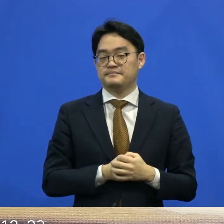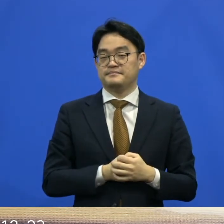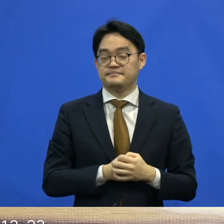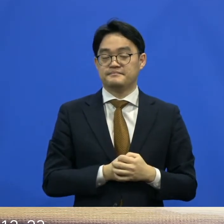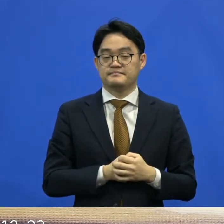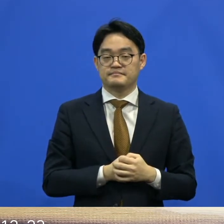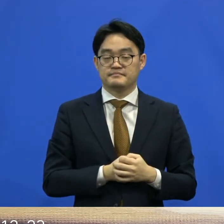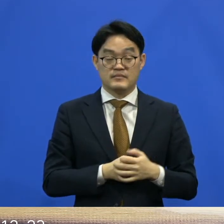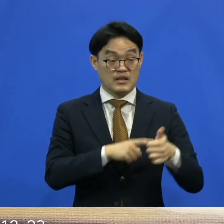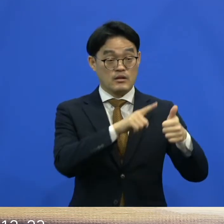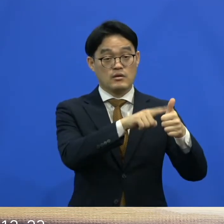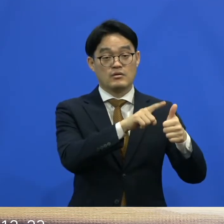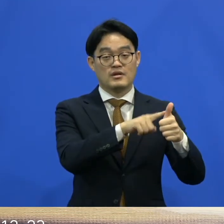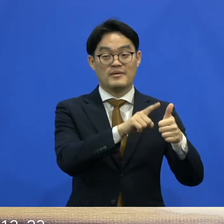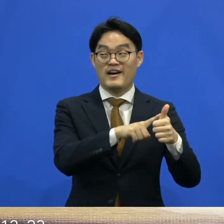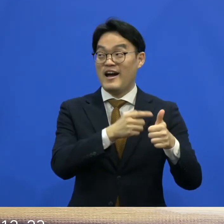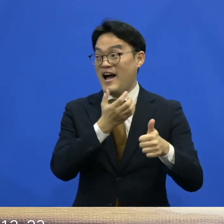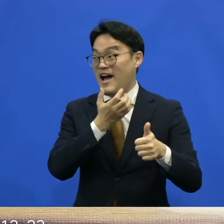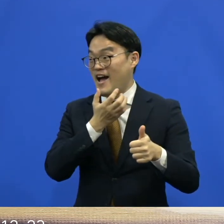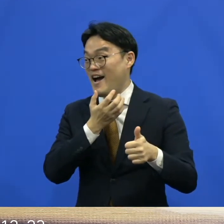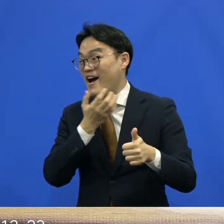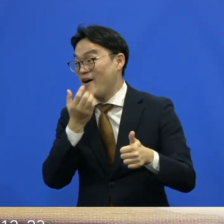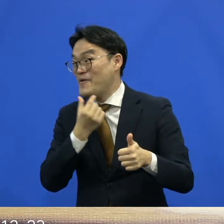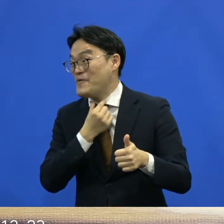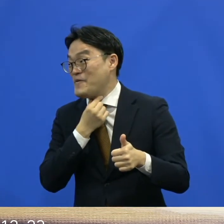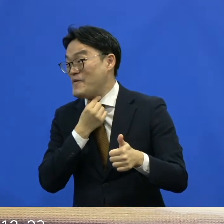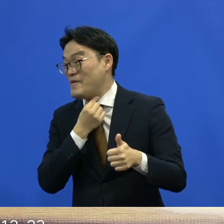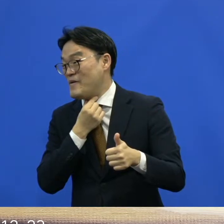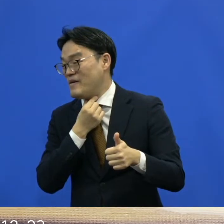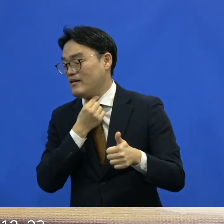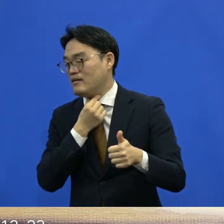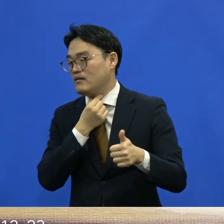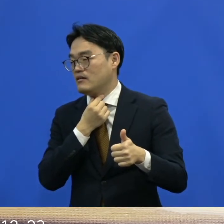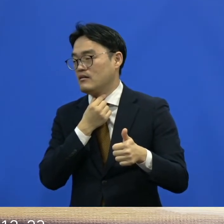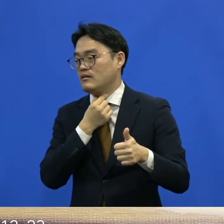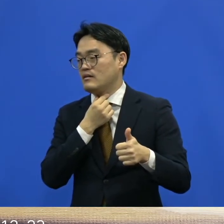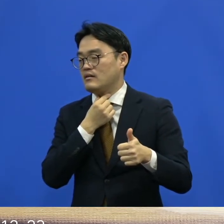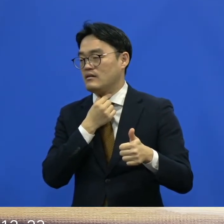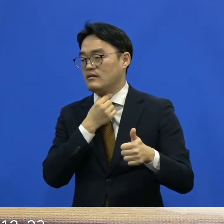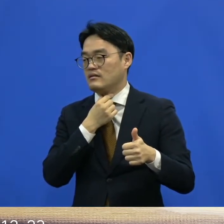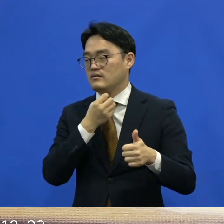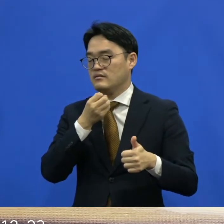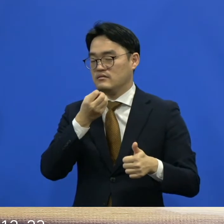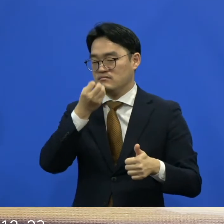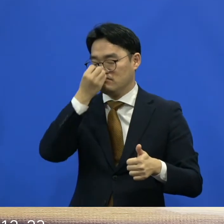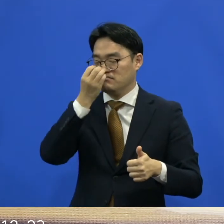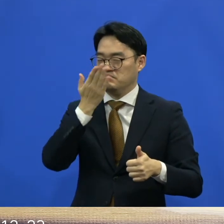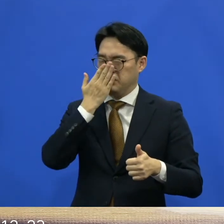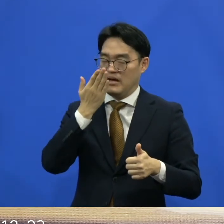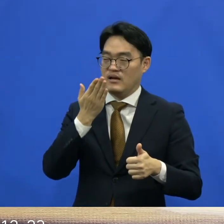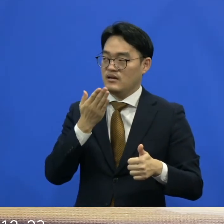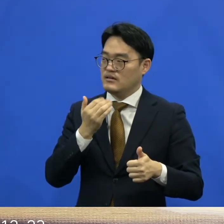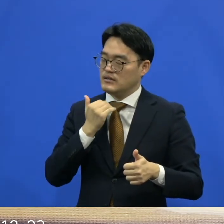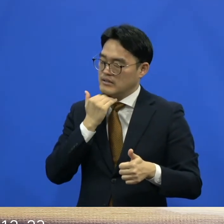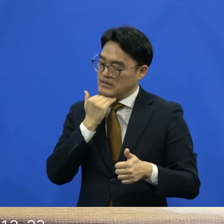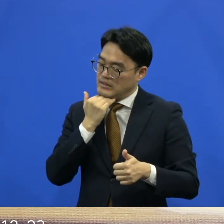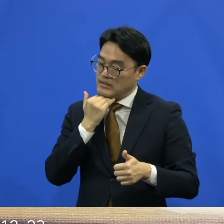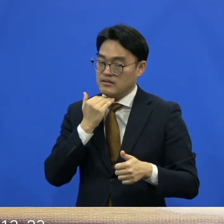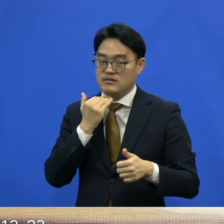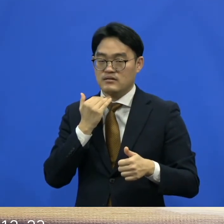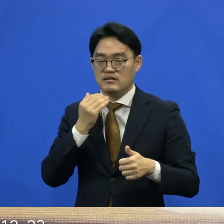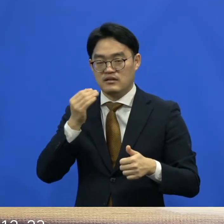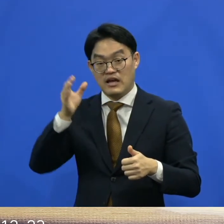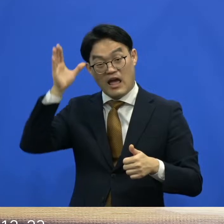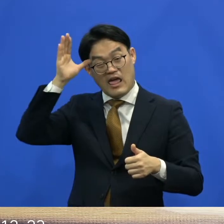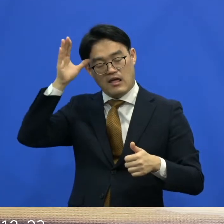요셉의 소망은 산산조각이 납니다. 사람이 그렇습니다. 여러분, 급할 때는 매달리는데 문제가